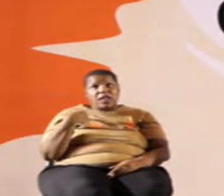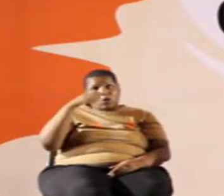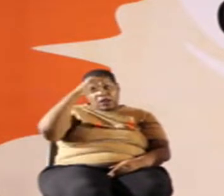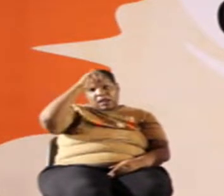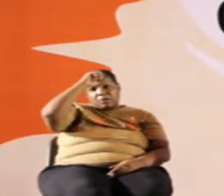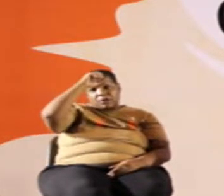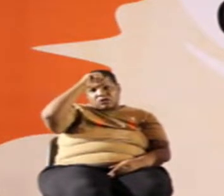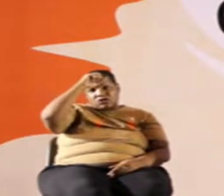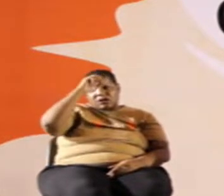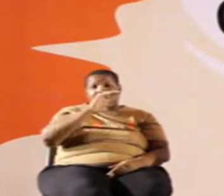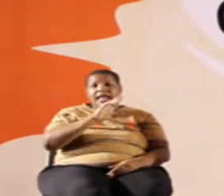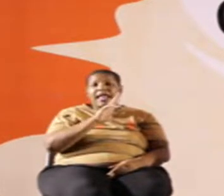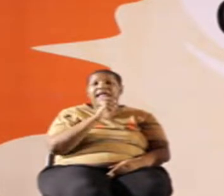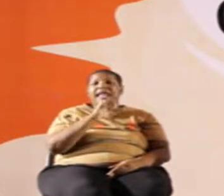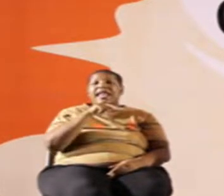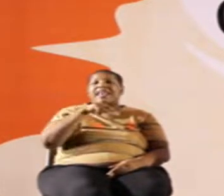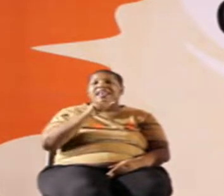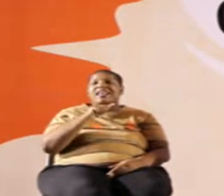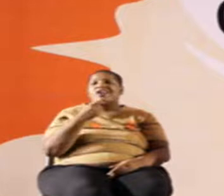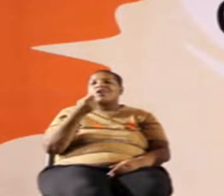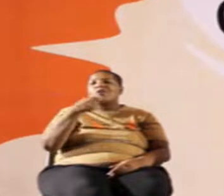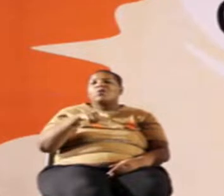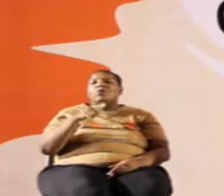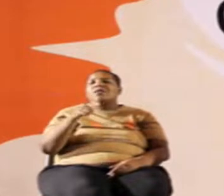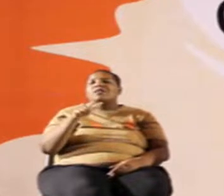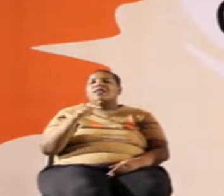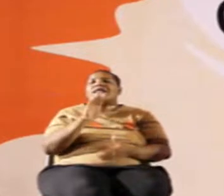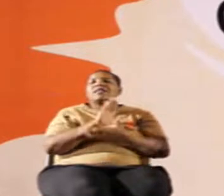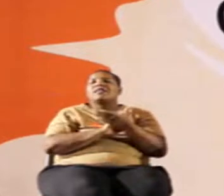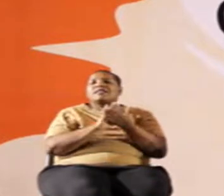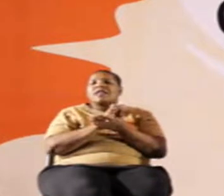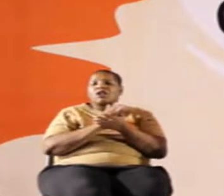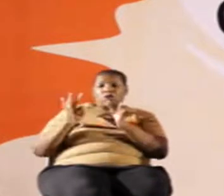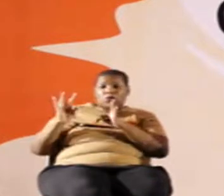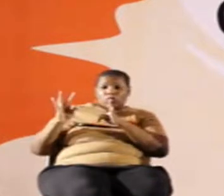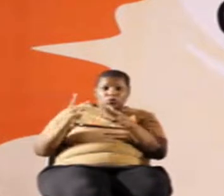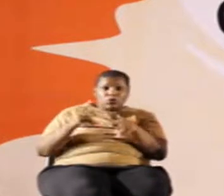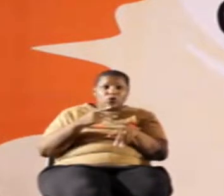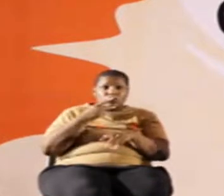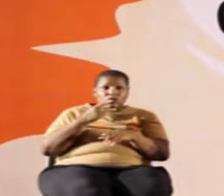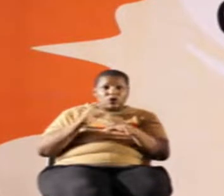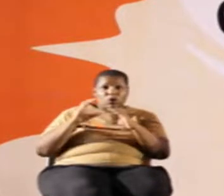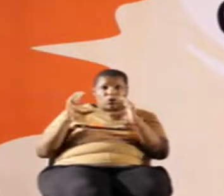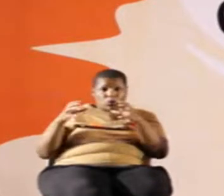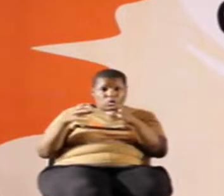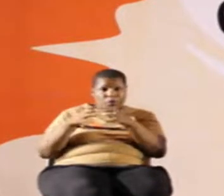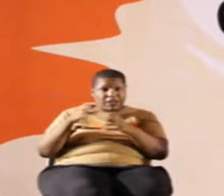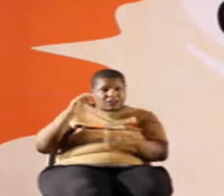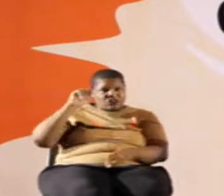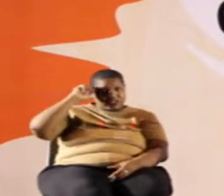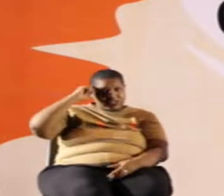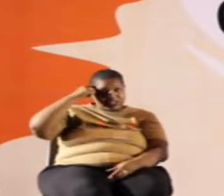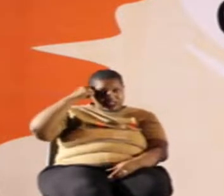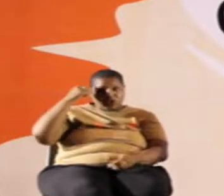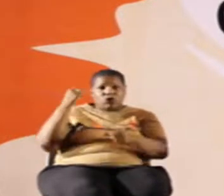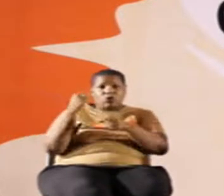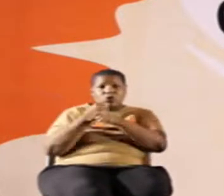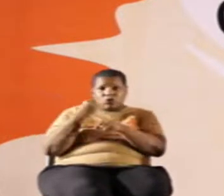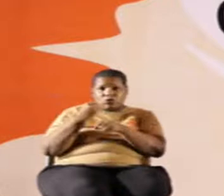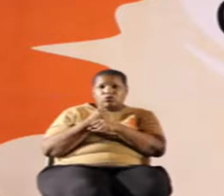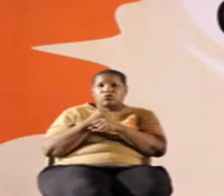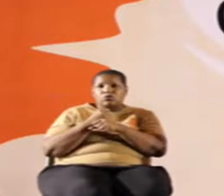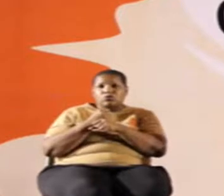Helena Teodoro que não existe nada que não seja, tudo que se pode chamar de comunidade negra foi construído em